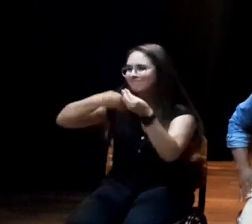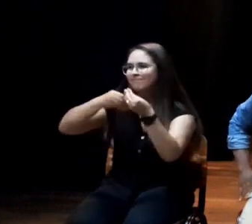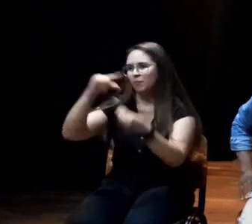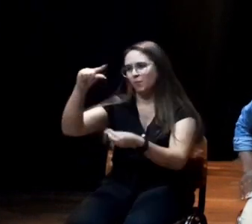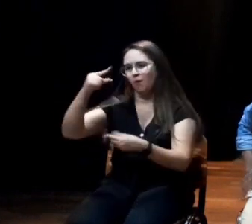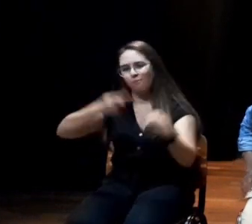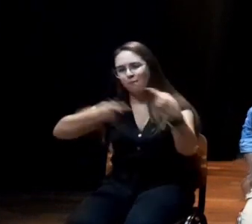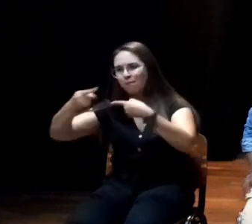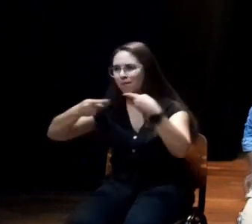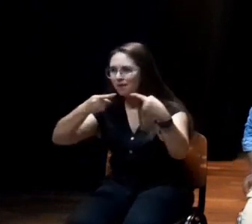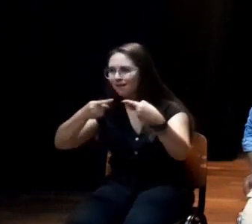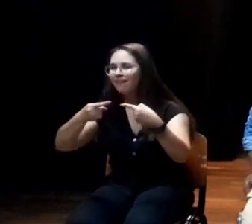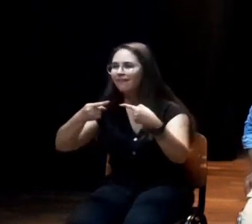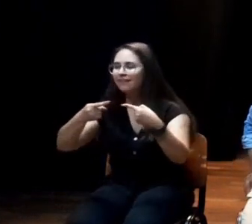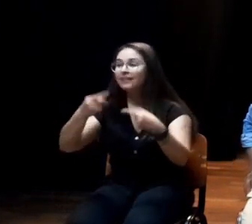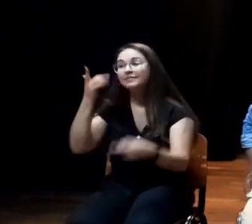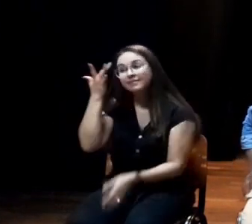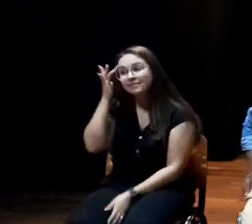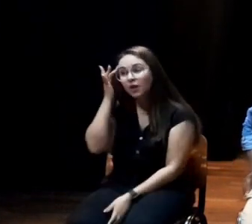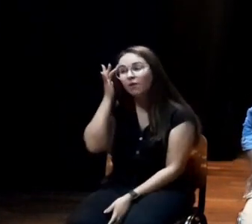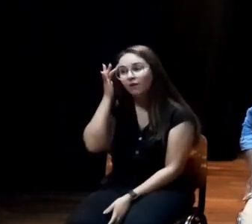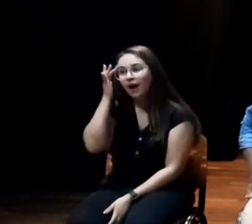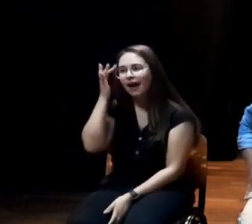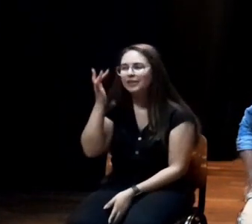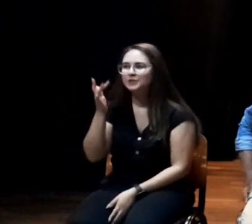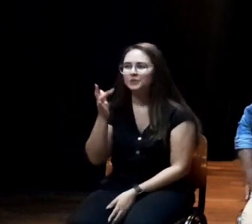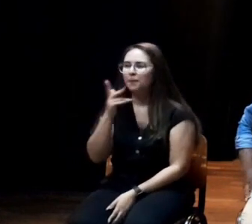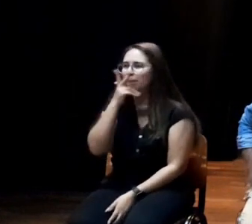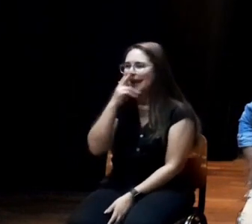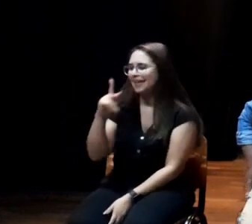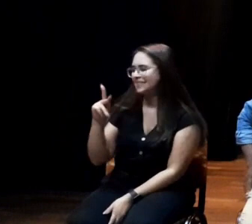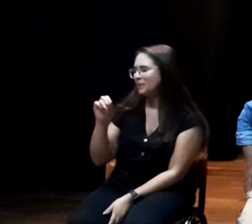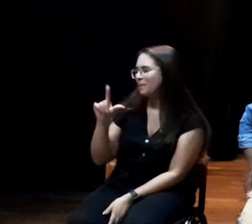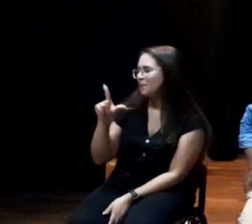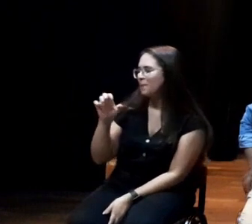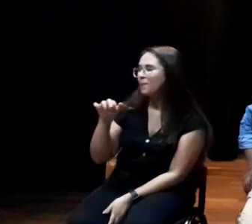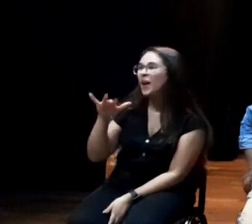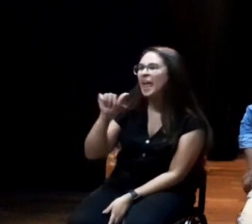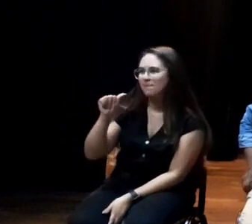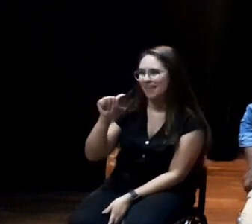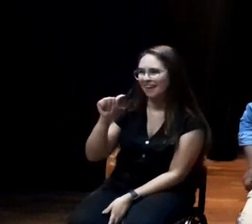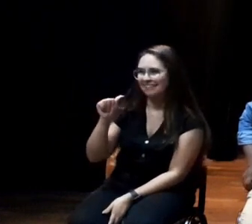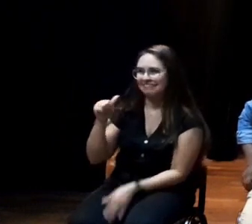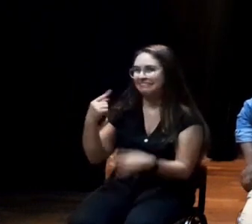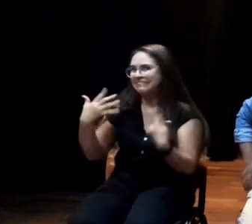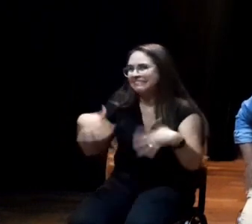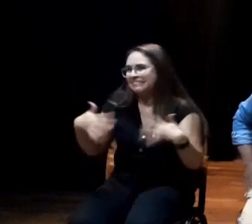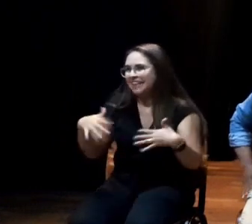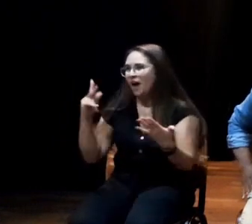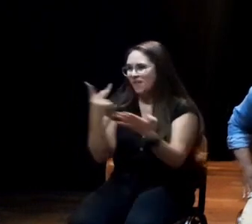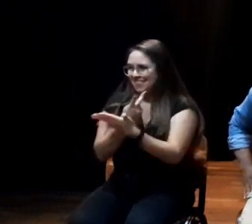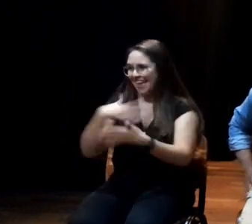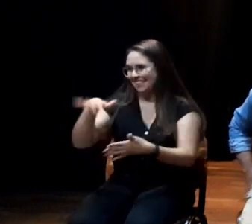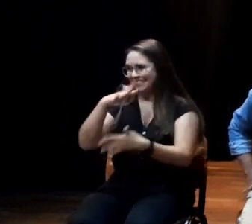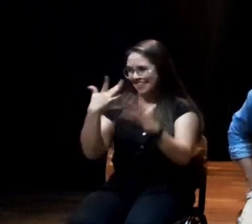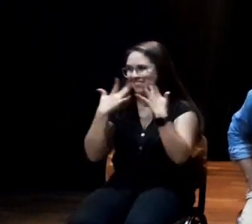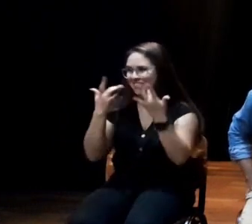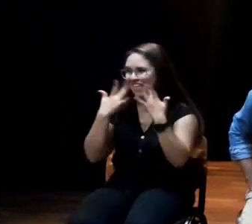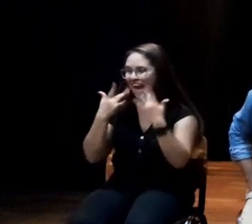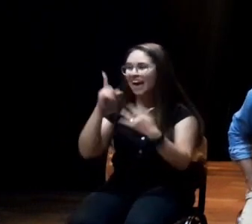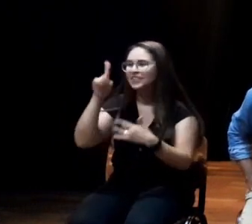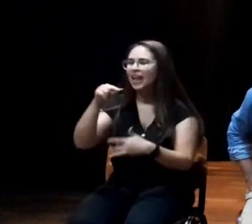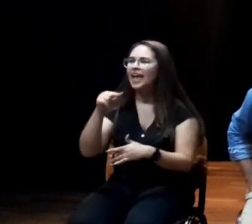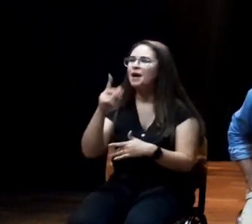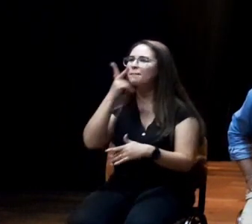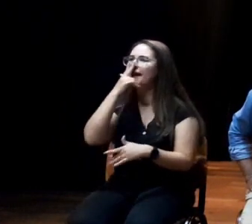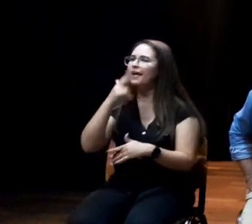essa discussão, eu acho que uma polêmica que há na interpretação teatral, está muito voltada para essa questão dos